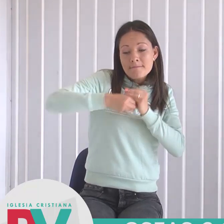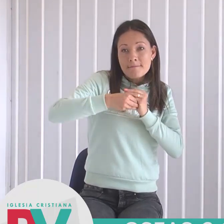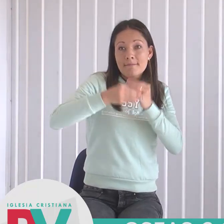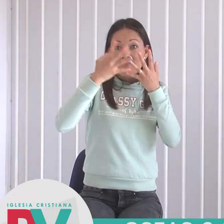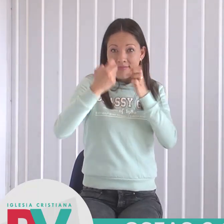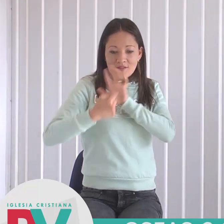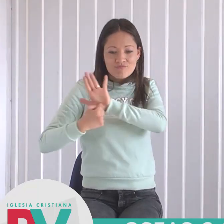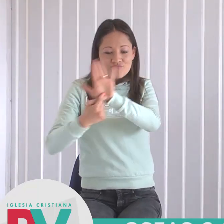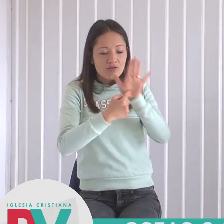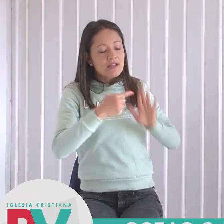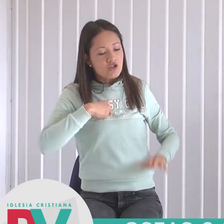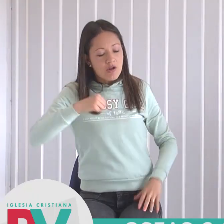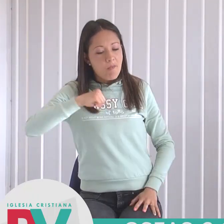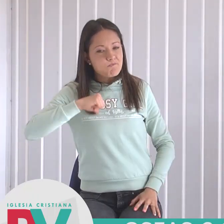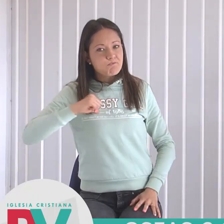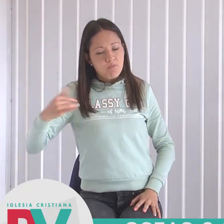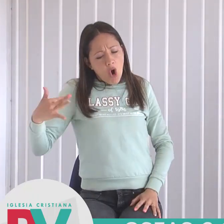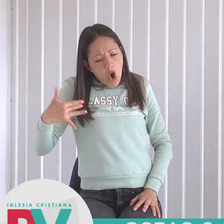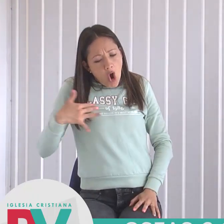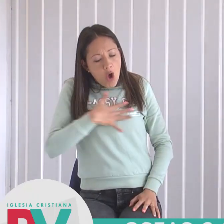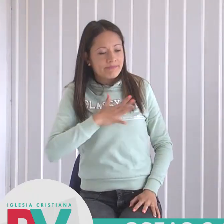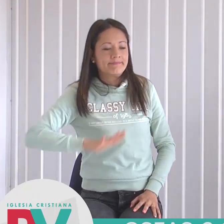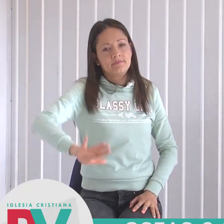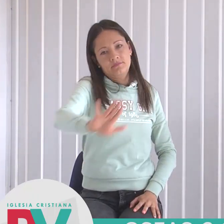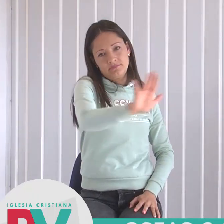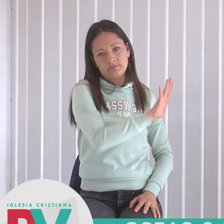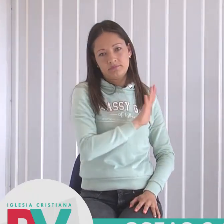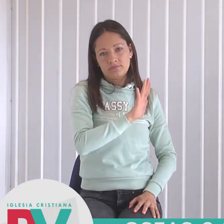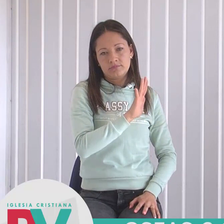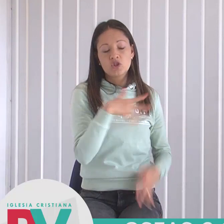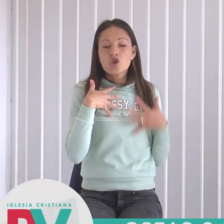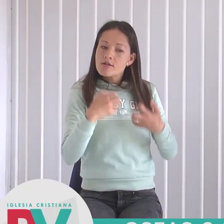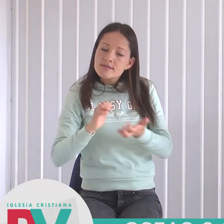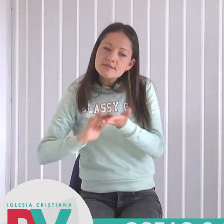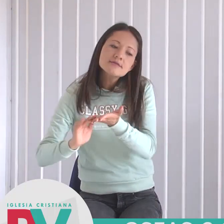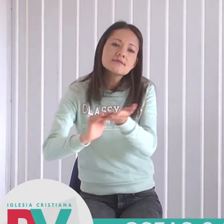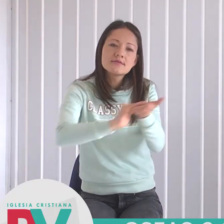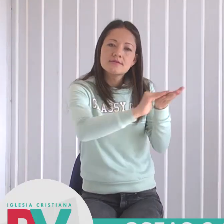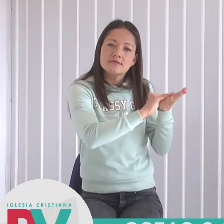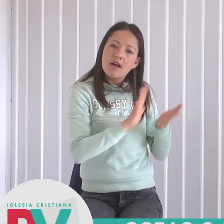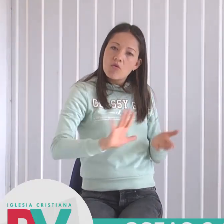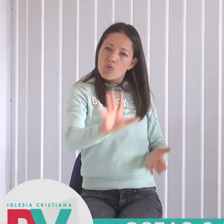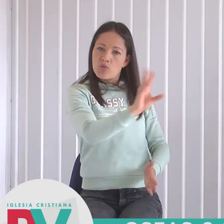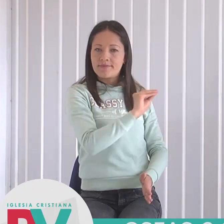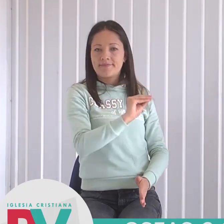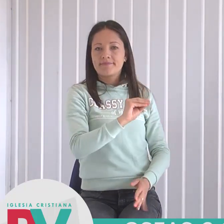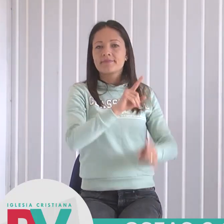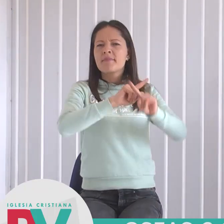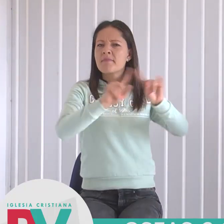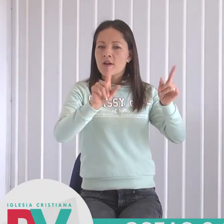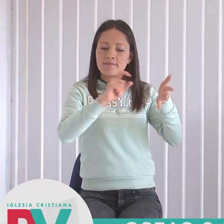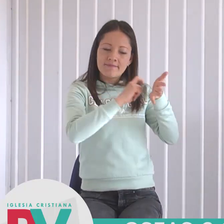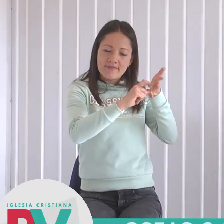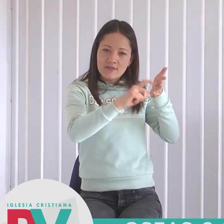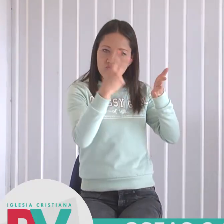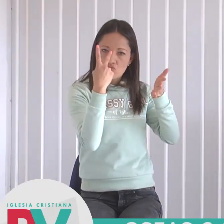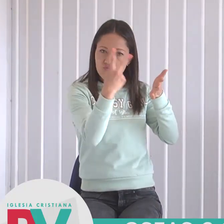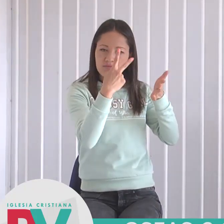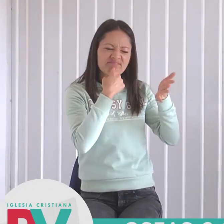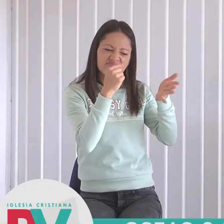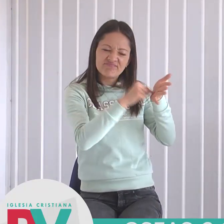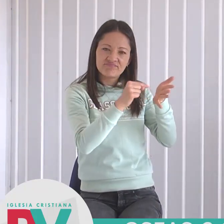que Él tiene compasión de ellos, que Él tiene misericordia, que Él quiere restaurarles. Pero dice en el versículo 2, lea